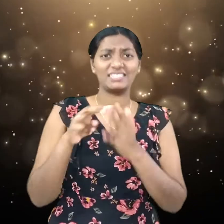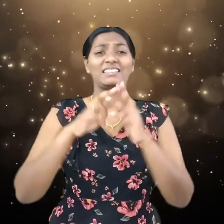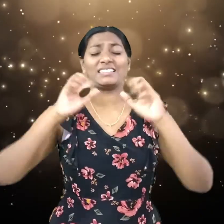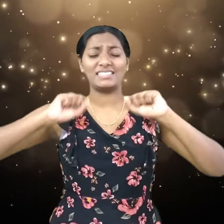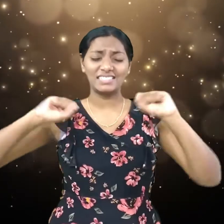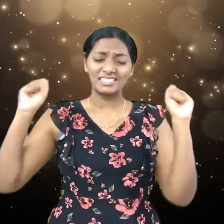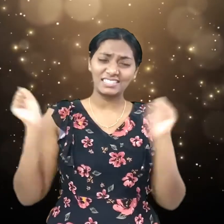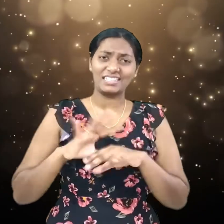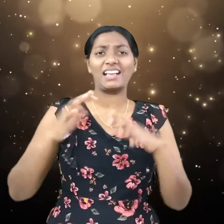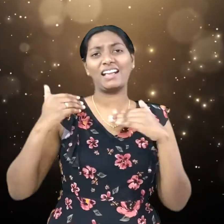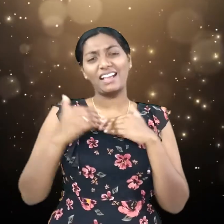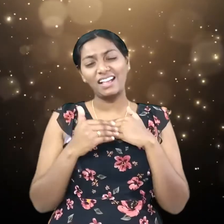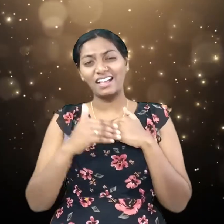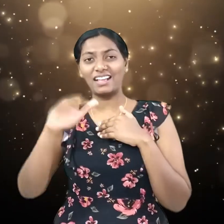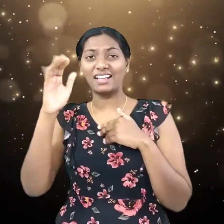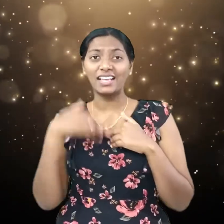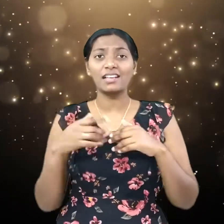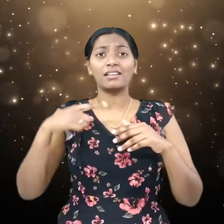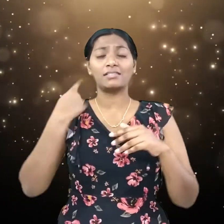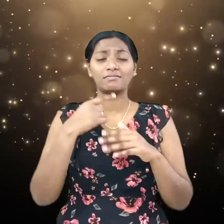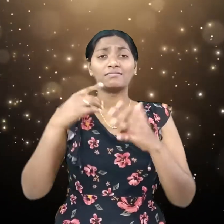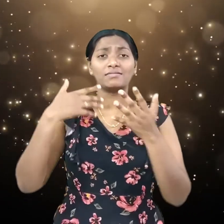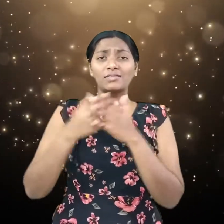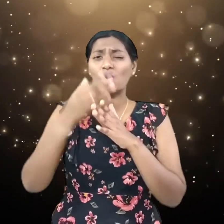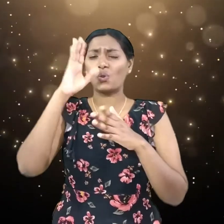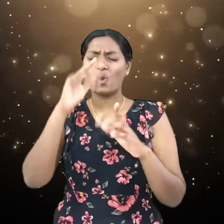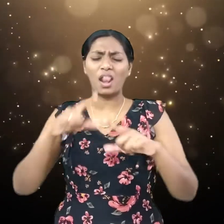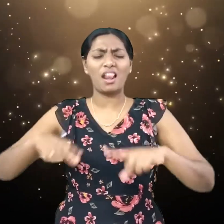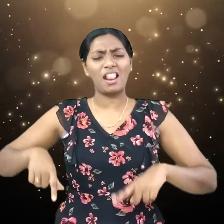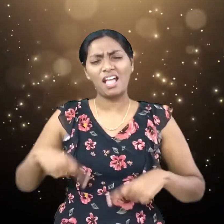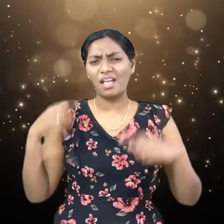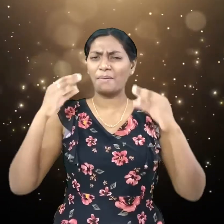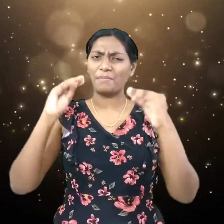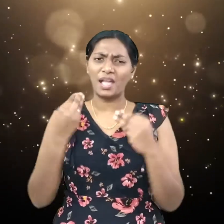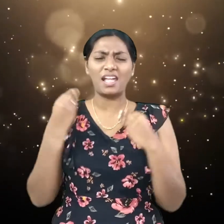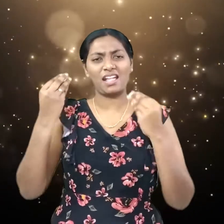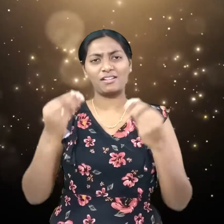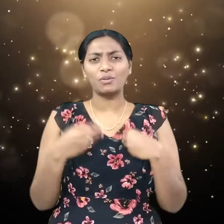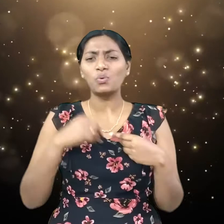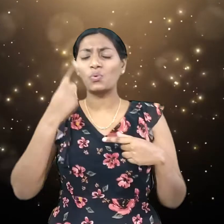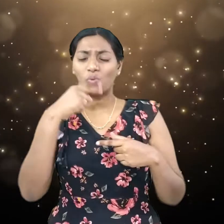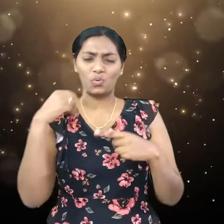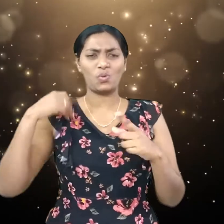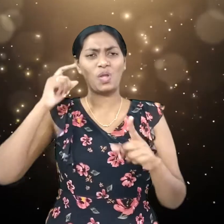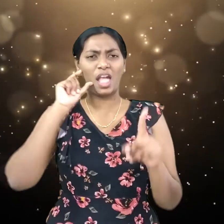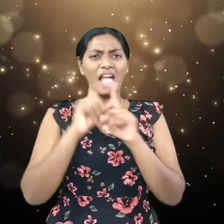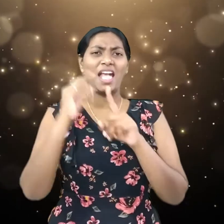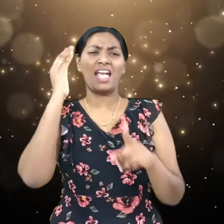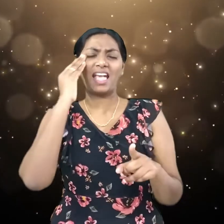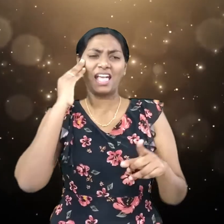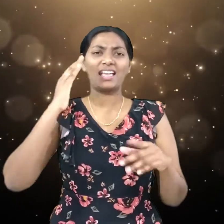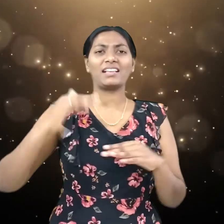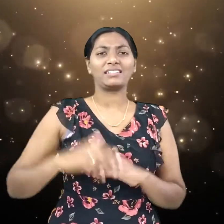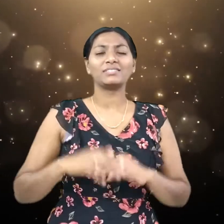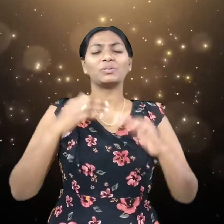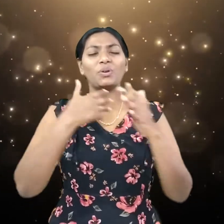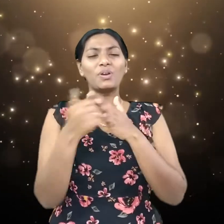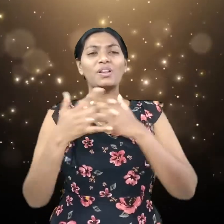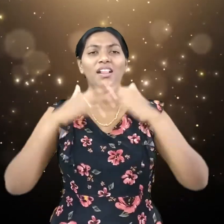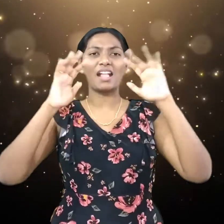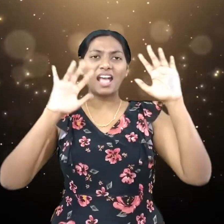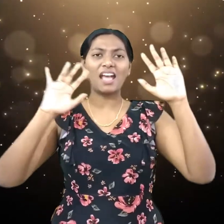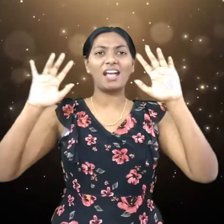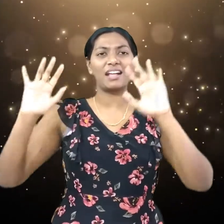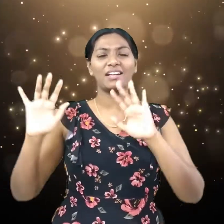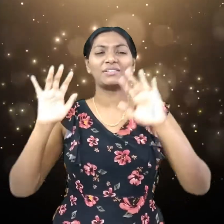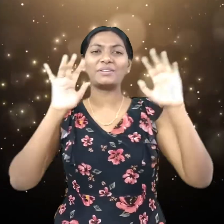चमत्कारों को करता, हालेलुया, कृपा का जीवन जीता, मैं कौन हूँ मैं जानता। अपने हाथ उठा कर